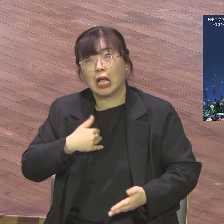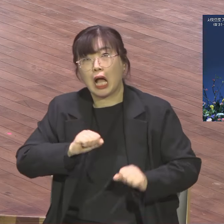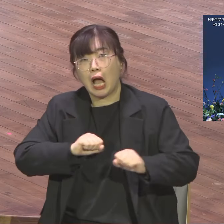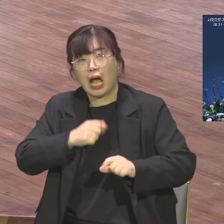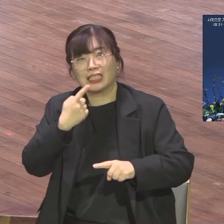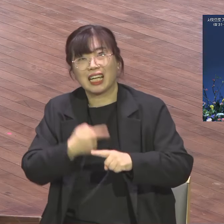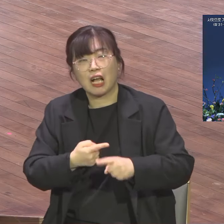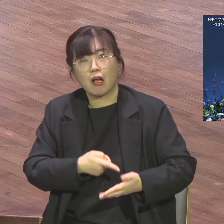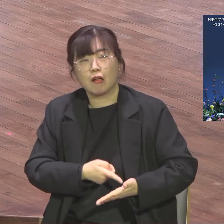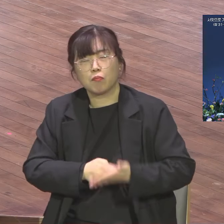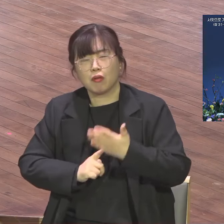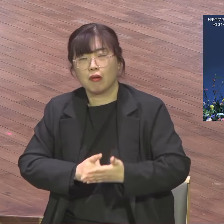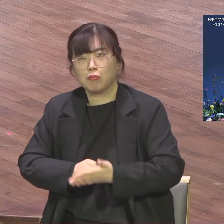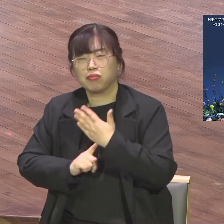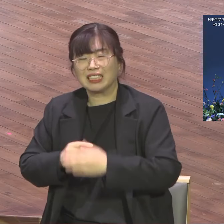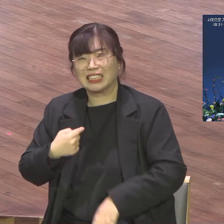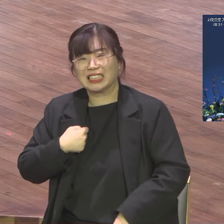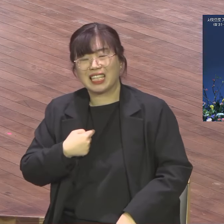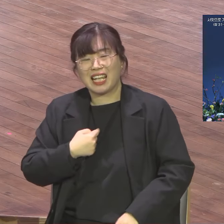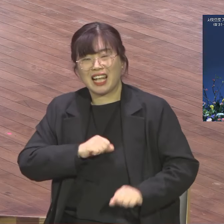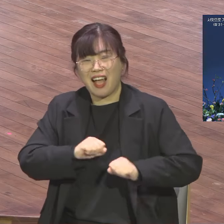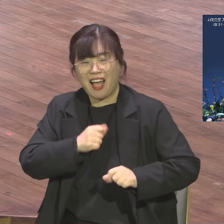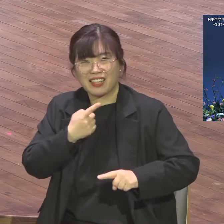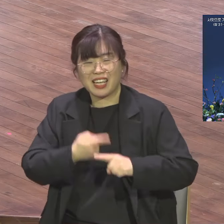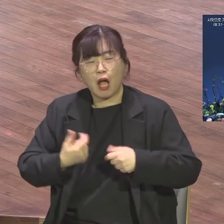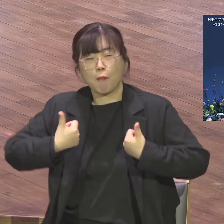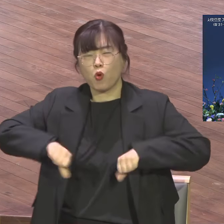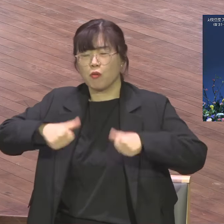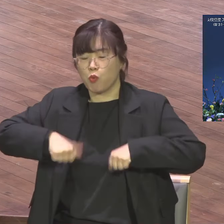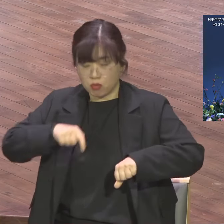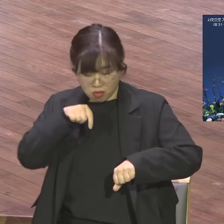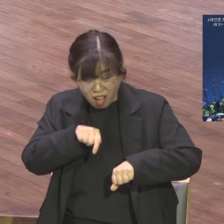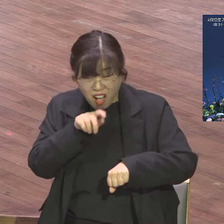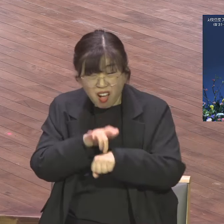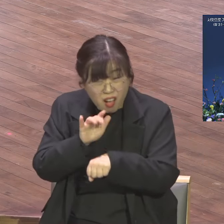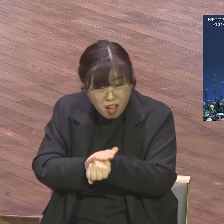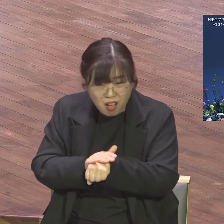그거 안 되면 정상 아닙니다. 신앙생활. 신앙생활 잘못한 거예요. 그거.